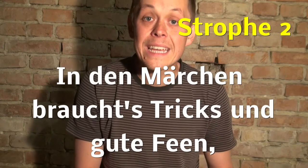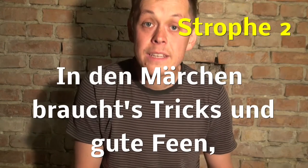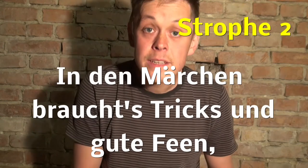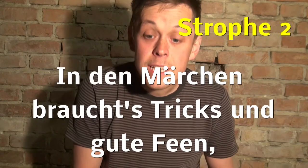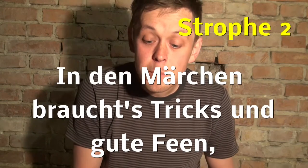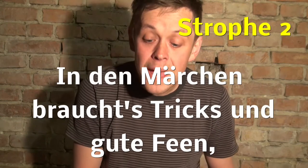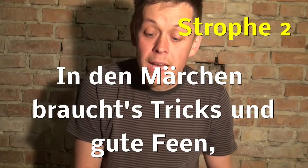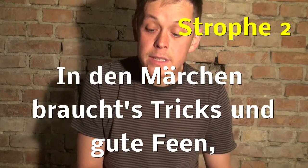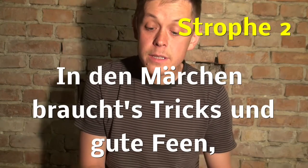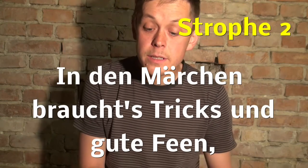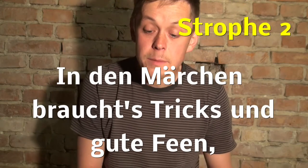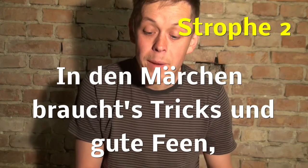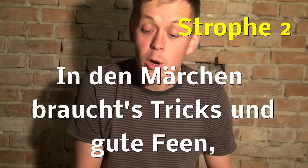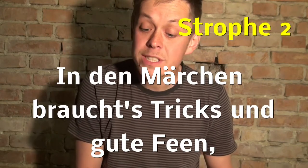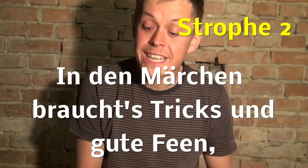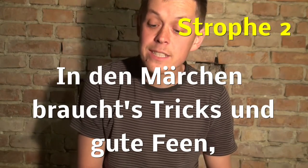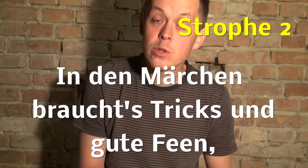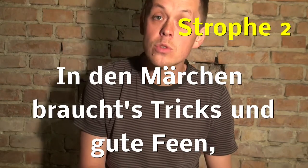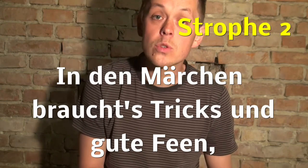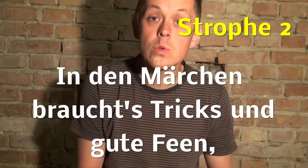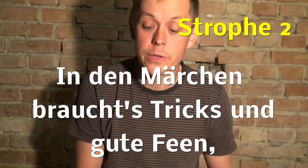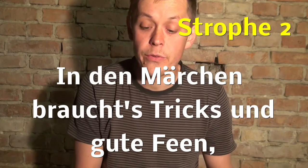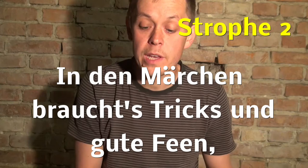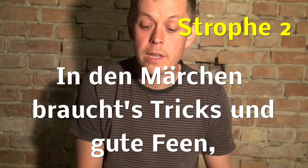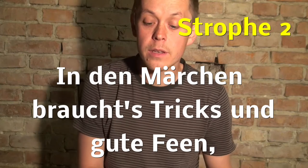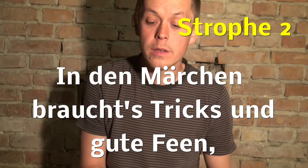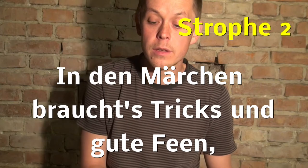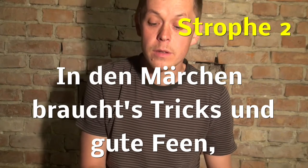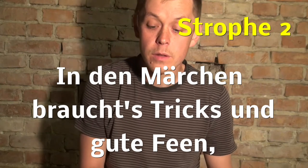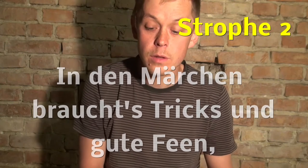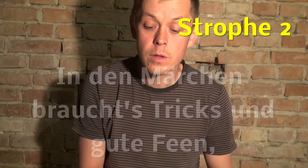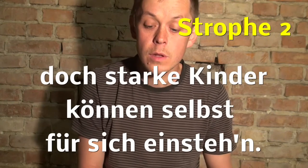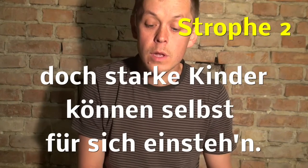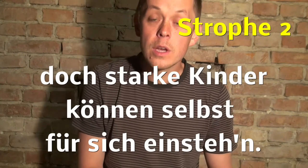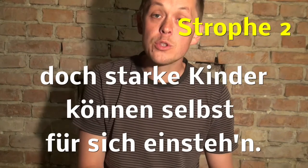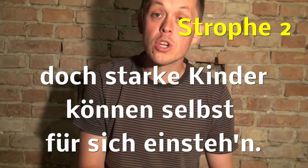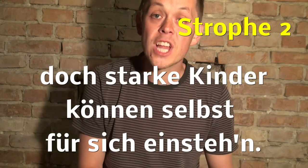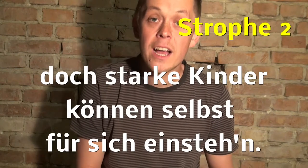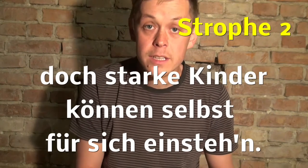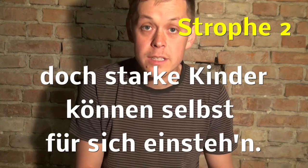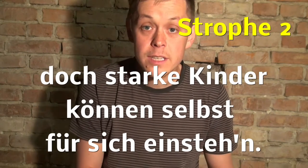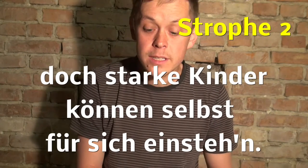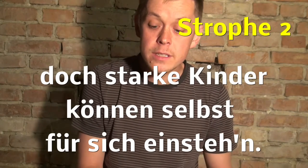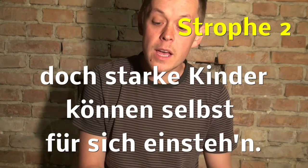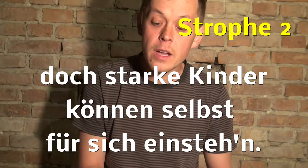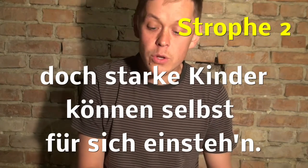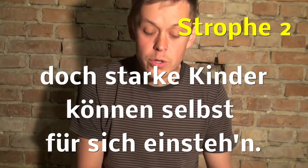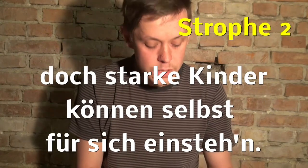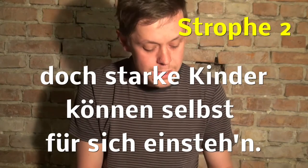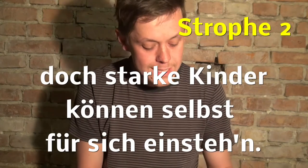In den Märchen braucht's Tricks und gute Feen, doch starke Kinder können